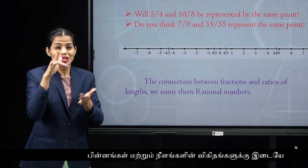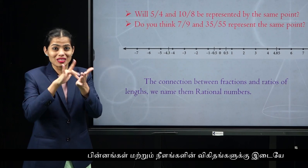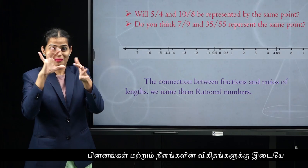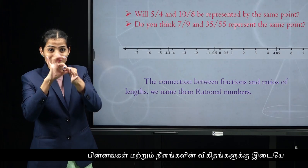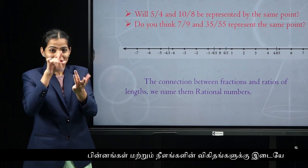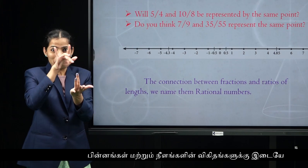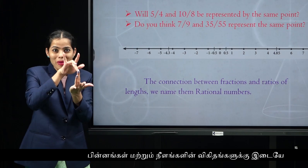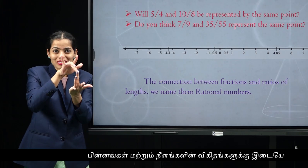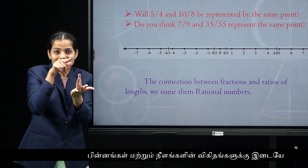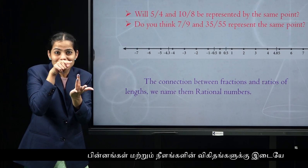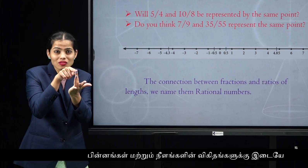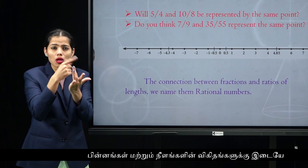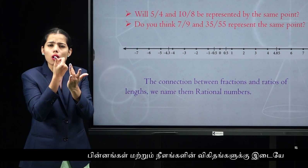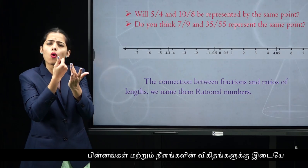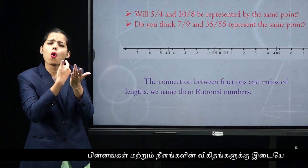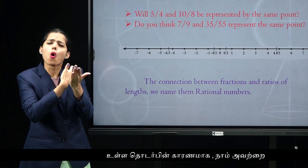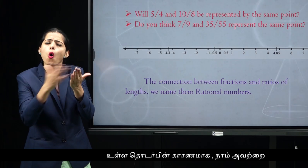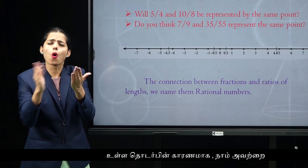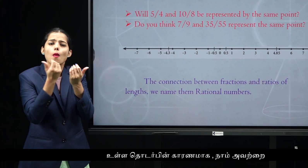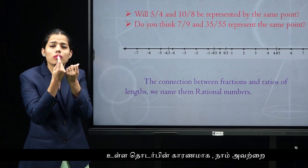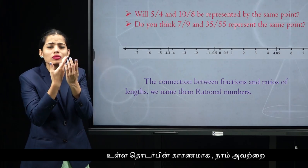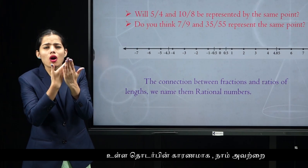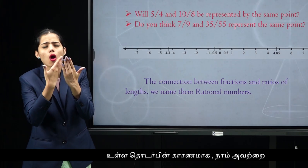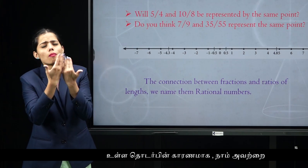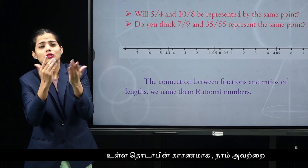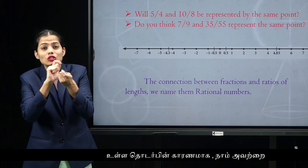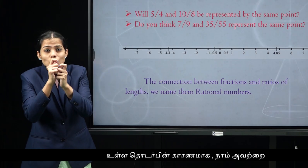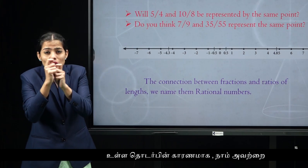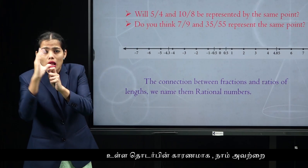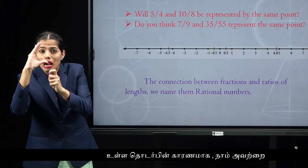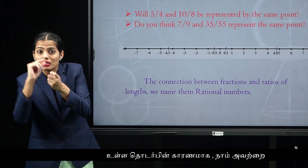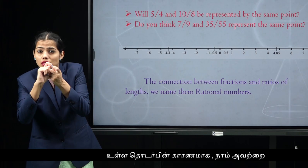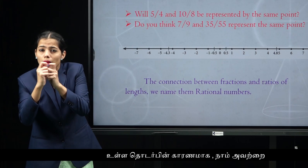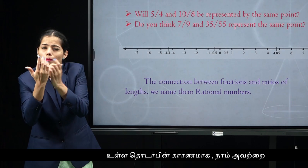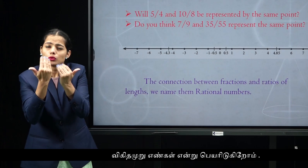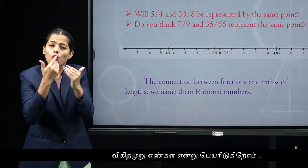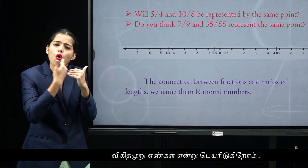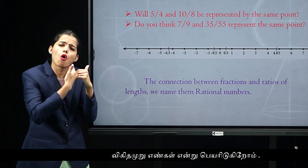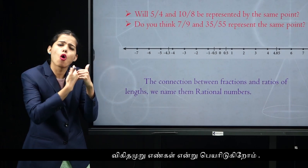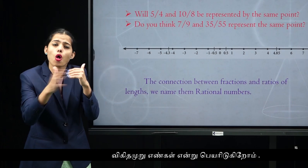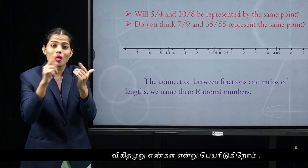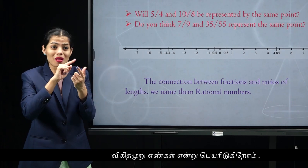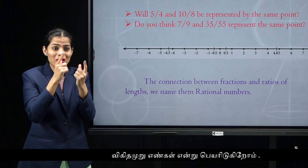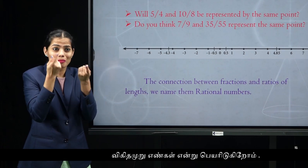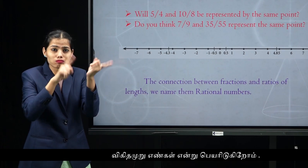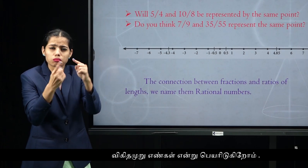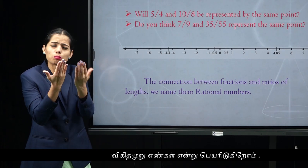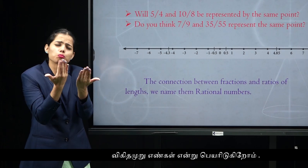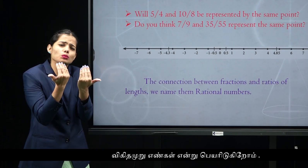பின்னங்கள் மற்றும் நீளங்களின் விகிதங்களுக்கு இடையே உள்ள தொடர்பின் காரணமாக நாம் அவற்றை விகிதமுறு எண்கள் என்று பெயரிடுகிறோம்.